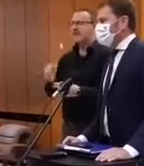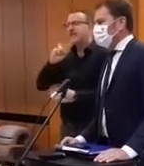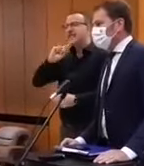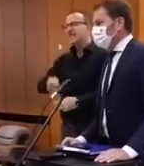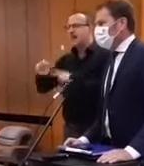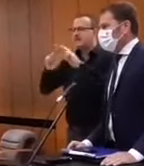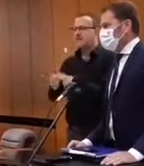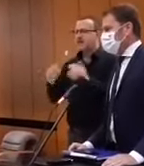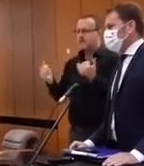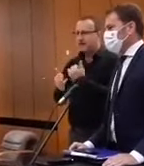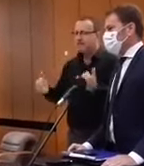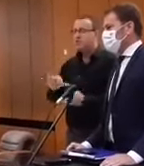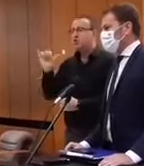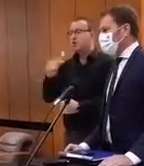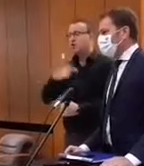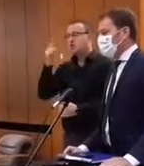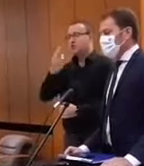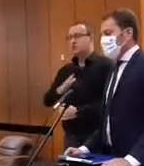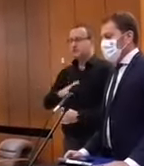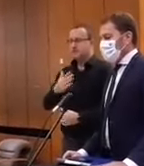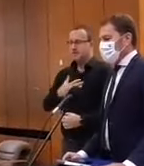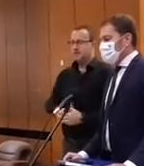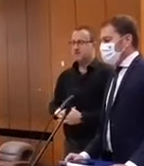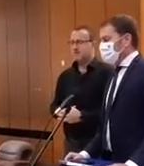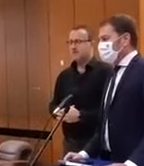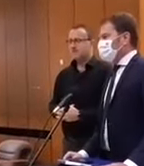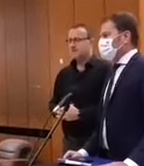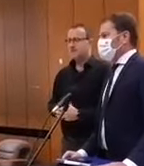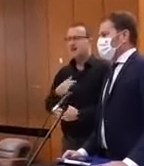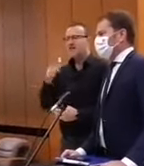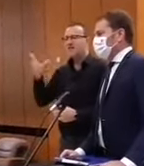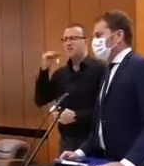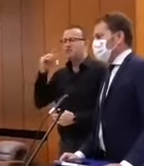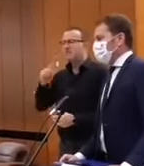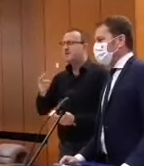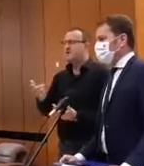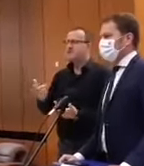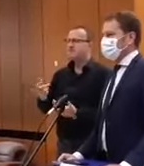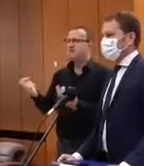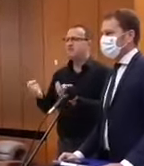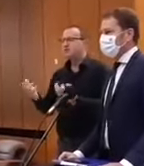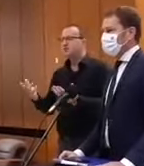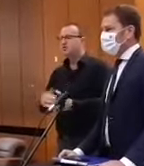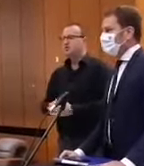svetom spravodlivosti, ktorý by sme na Slovensku chceli mať. A tým pádom nepočúvame žiadne nejaké